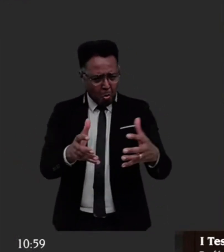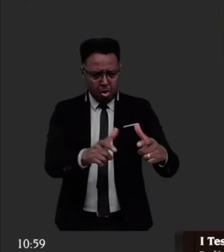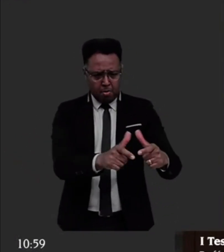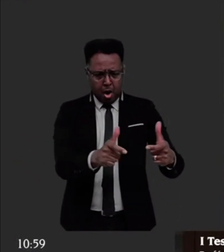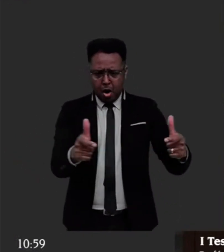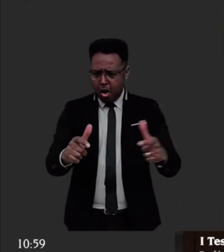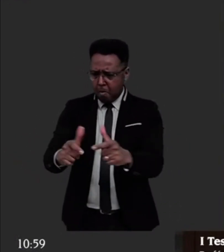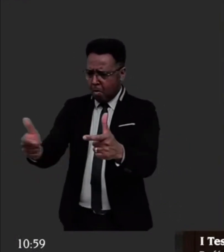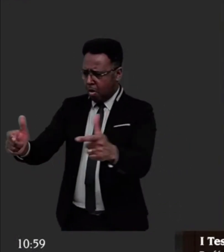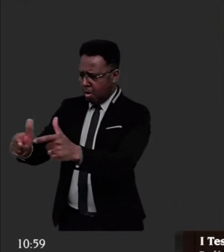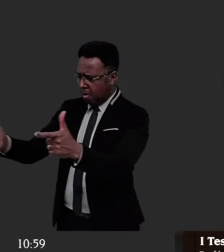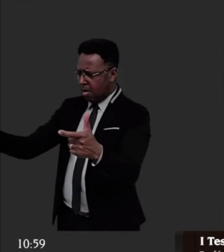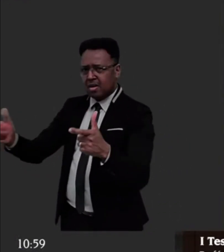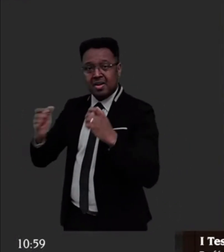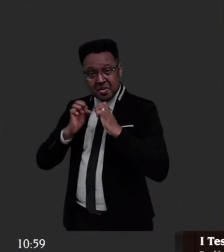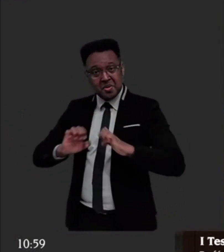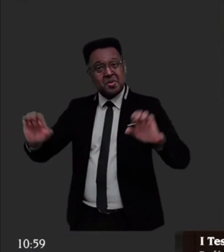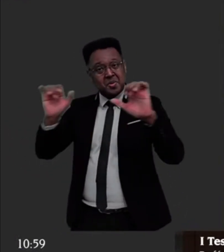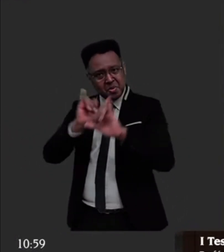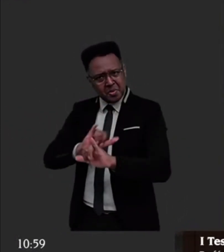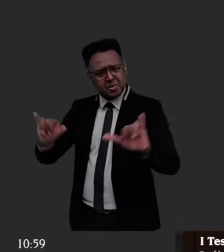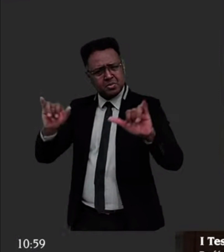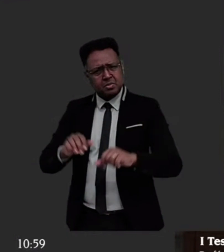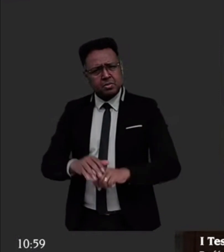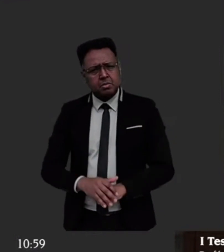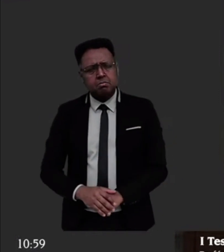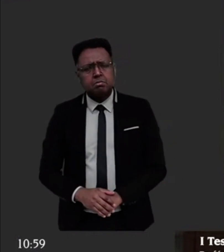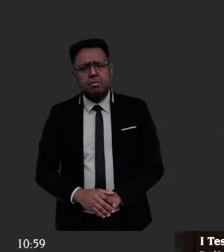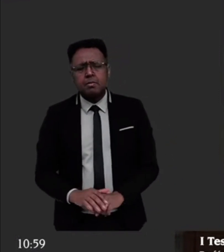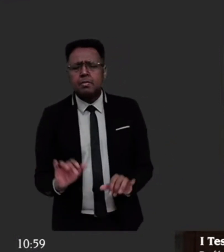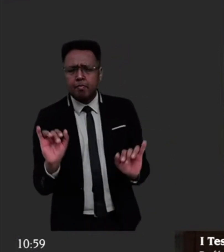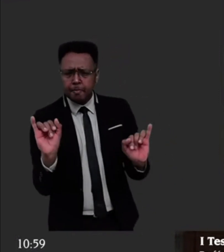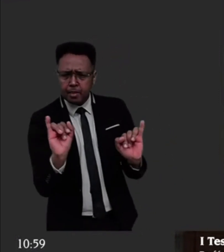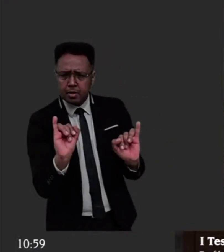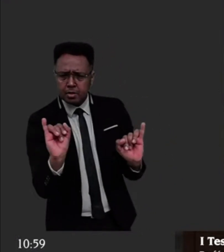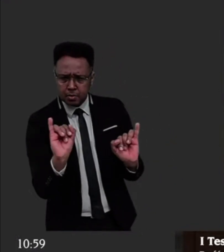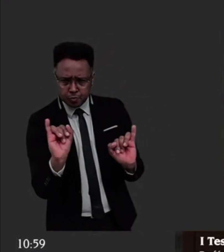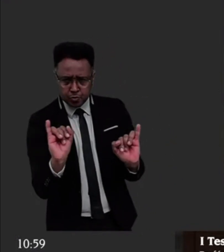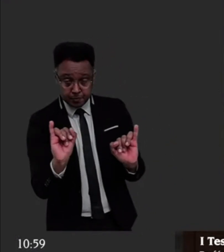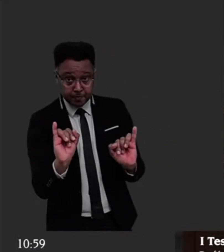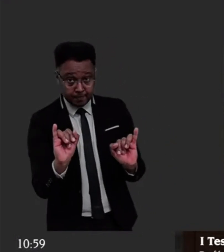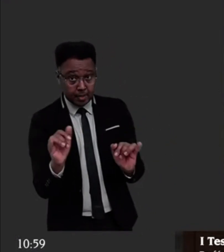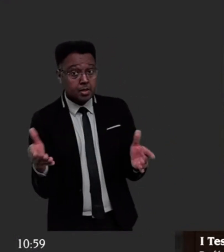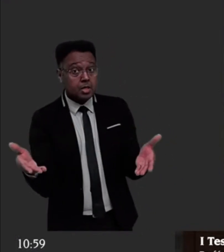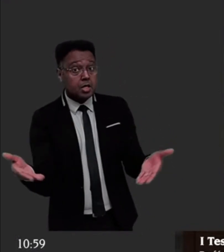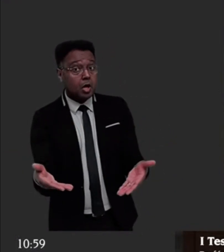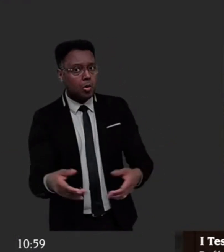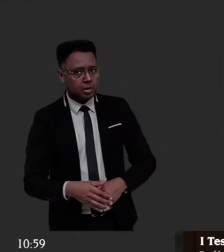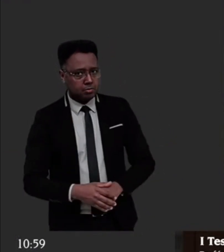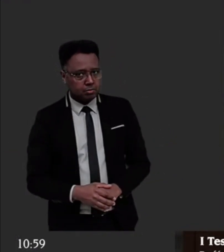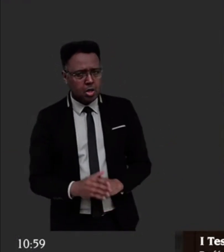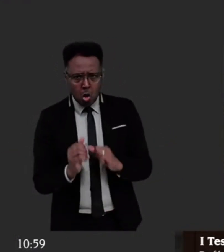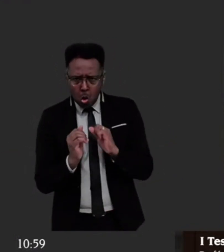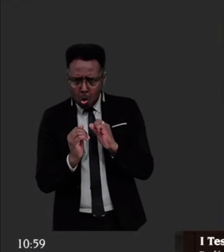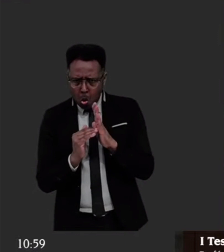agora, irmãos, não haveria também, porque o louvor, ela tem várias características. Tem